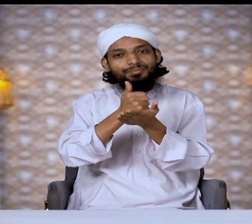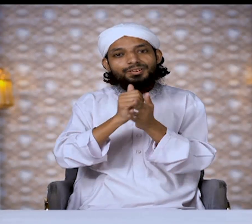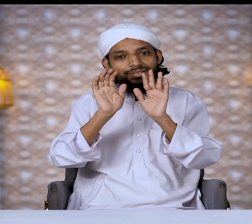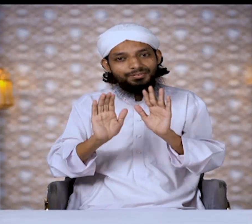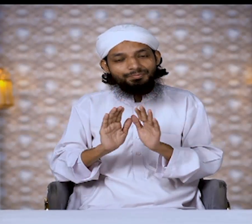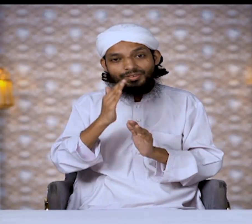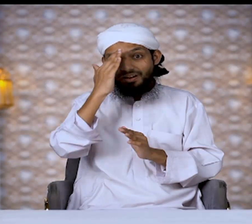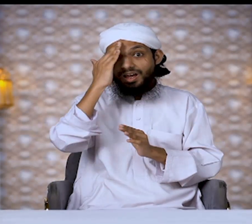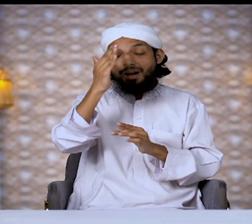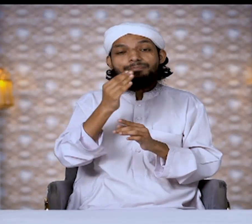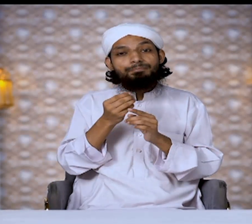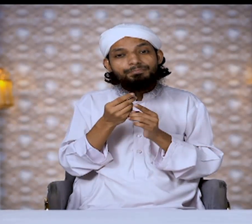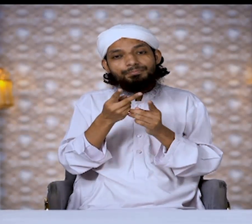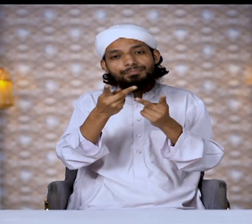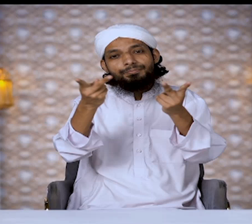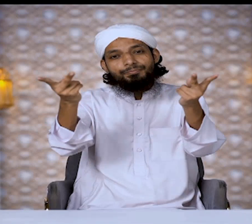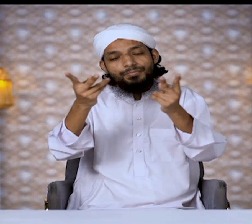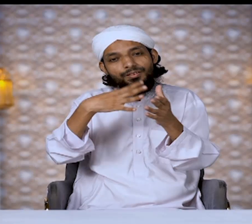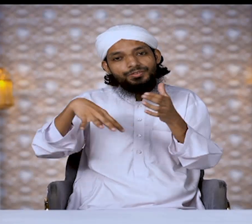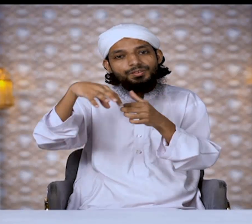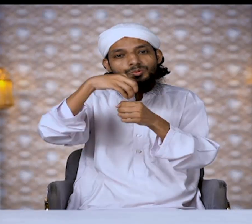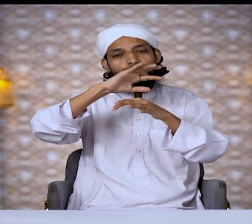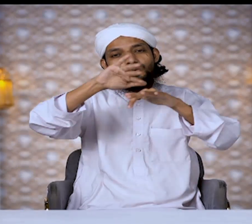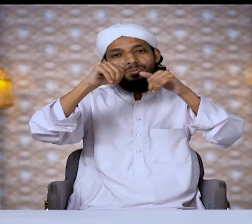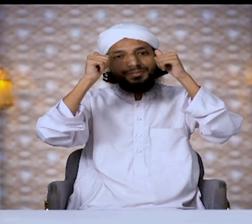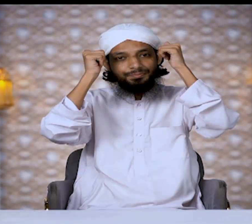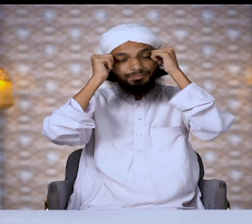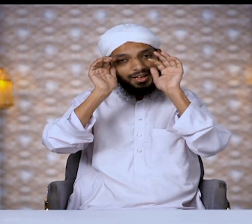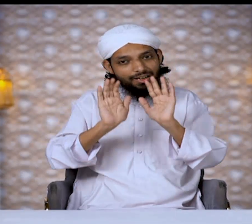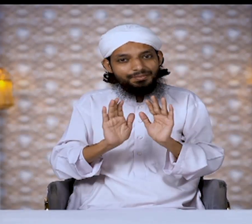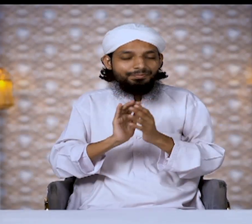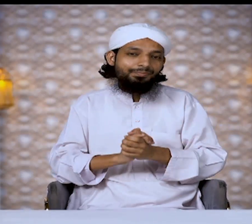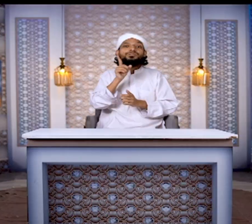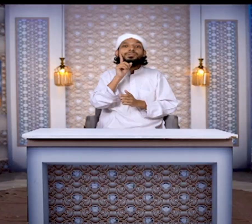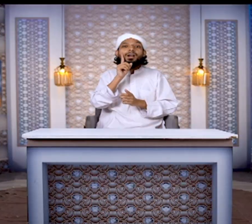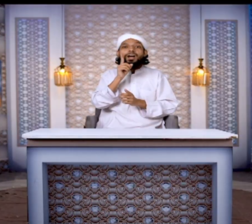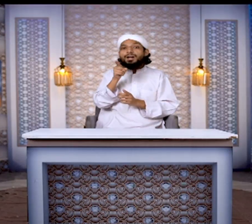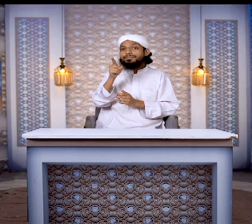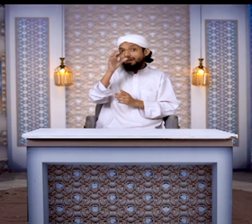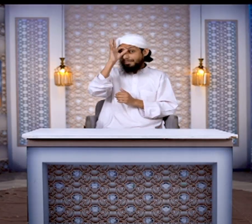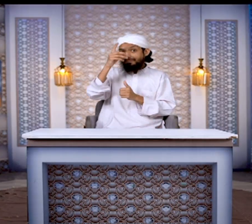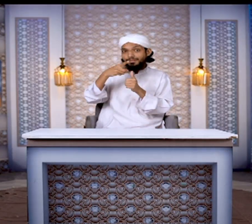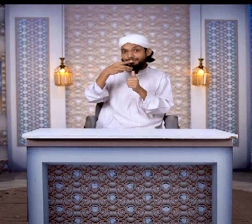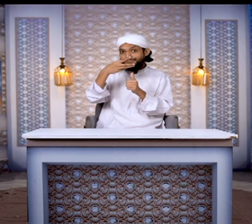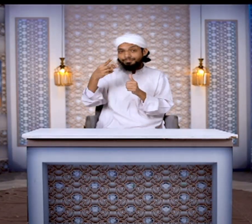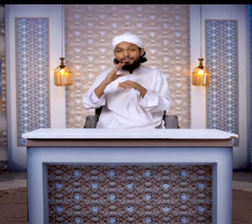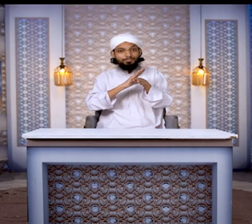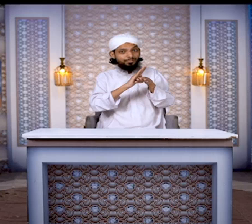اشاعت علم کی خاطر اپنا سب کچھ قربان کر دینے کی بدولت ہی ممکن ہو سکا۔ کیونکہ جب ہم آپ کی مصروفیات کی جانب دیکھتے ہیں